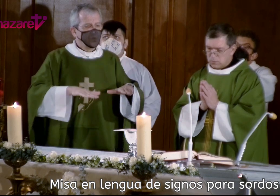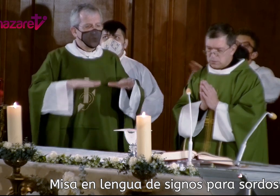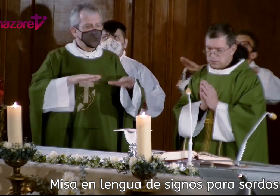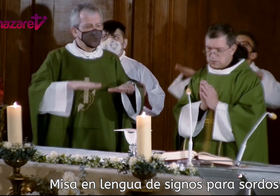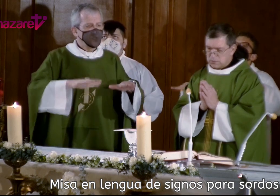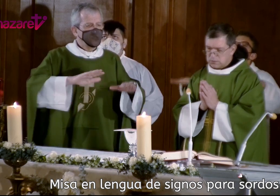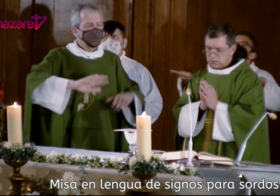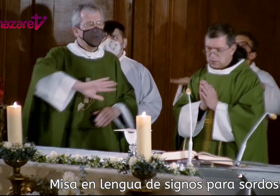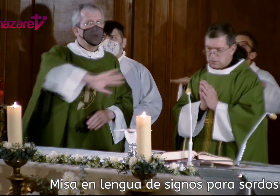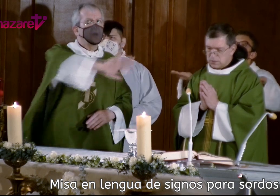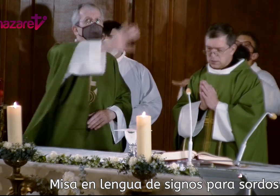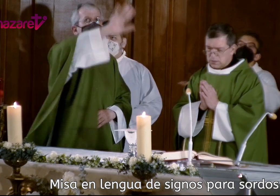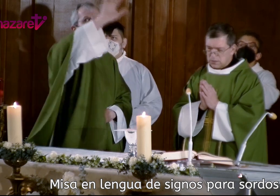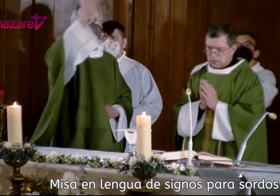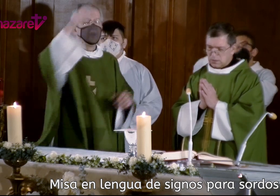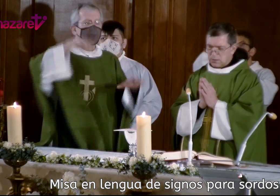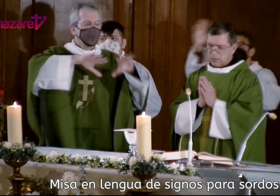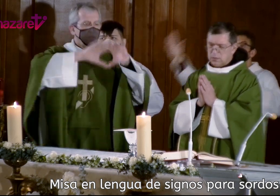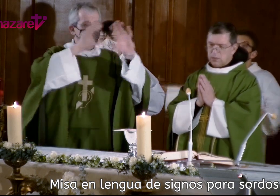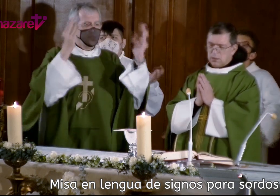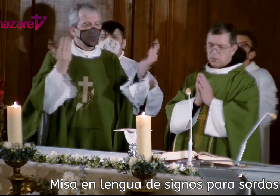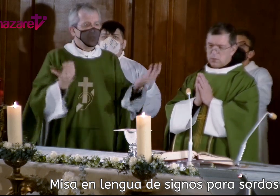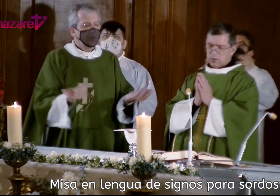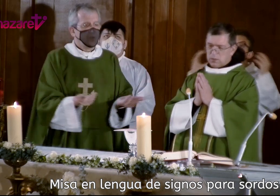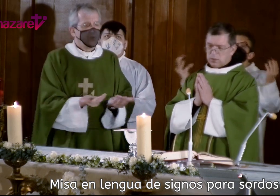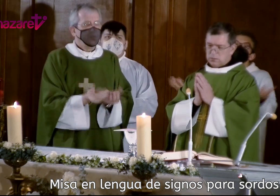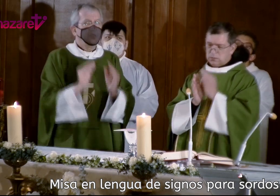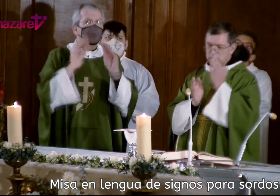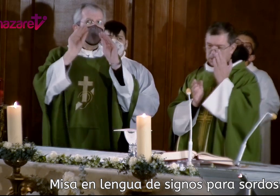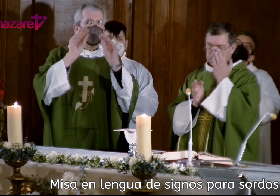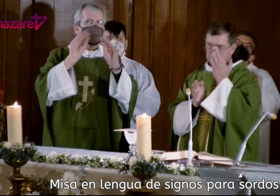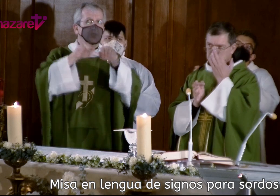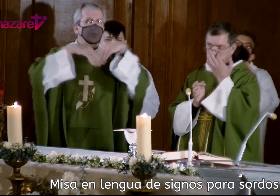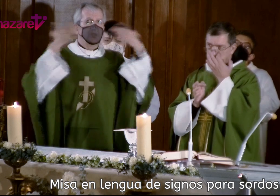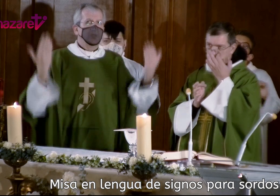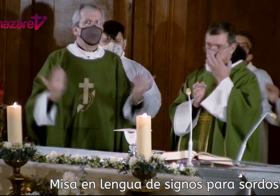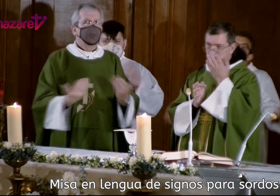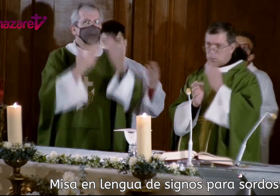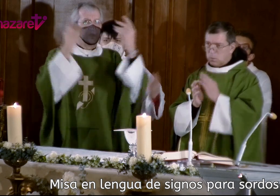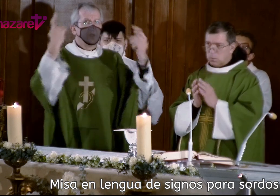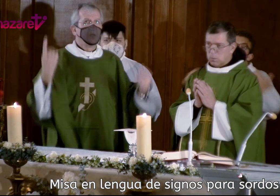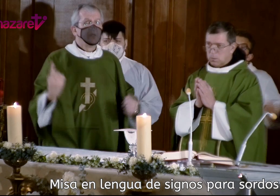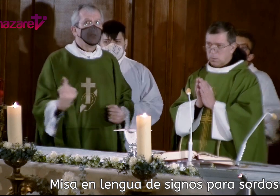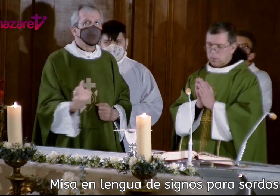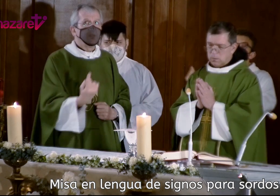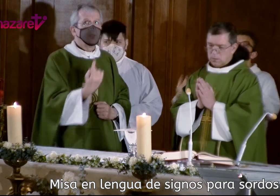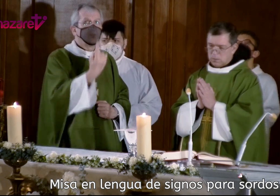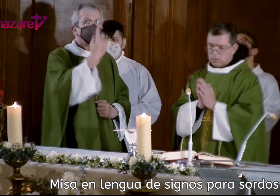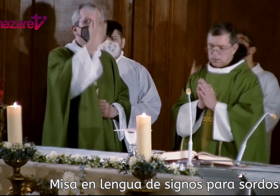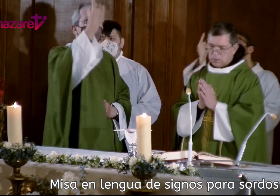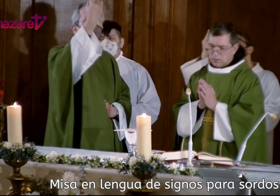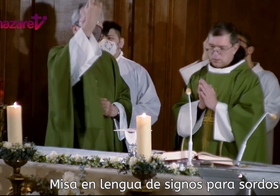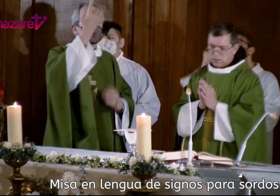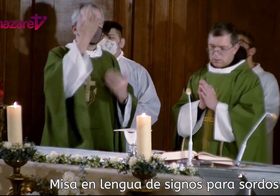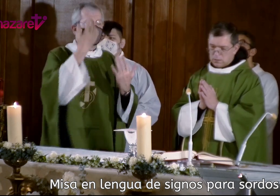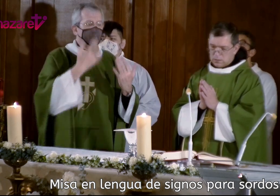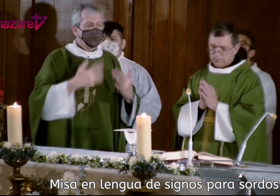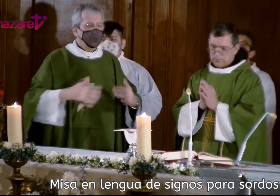Llenos están el cielo y la tierra de tu gloria.